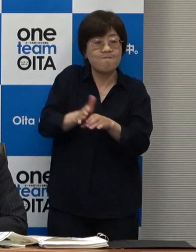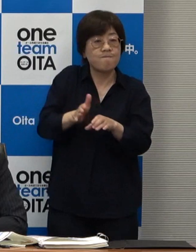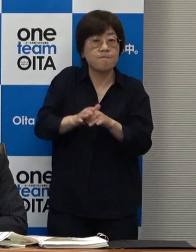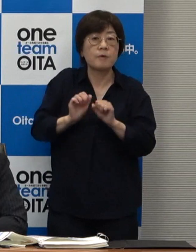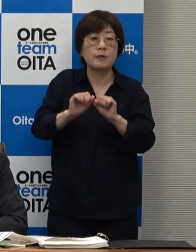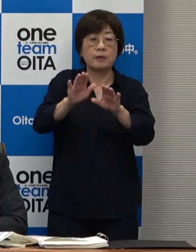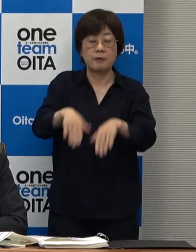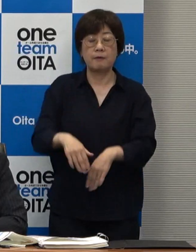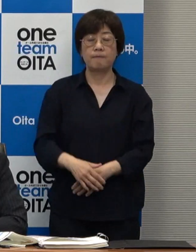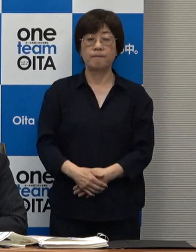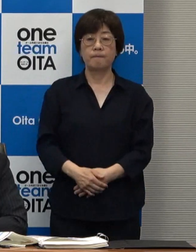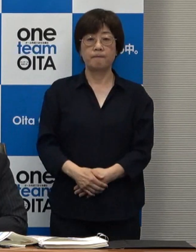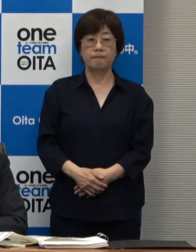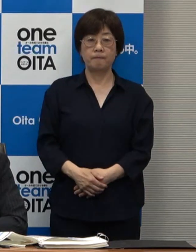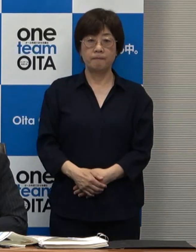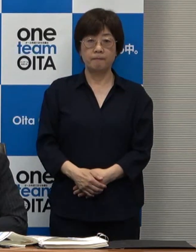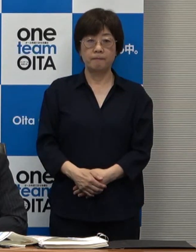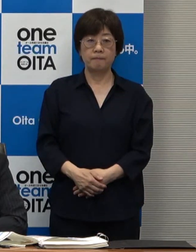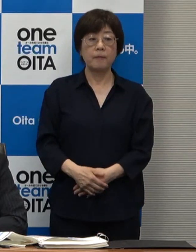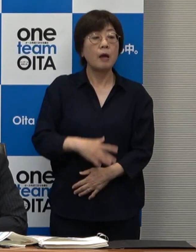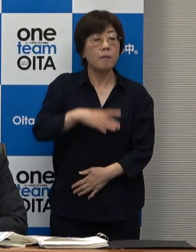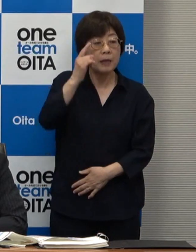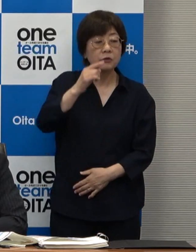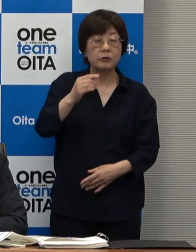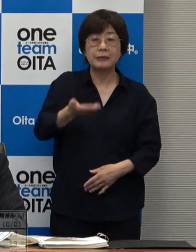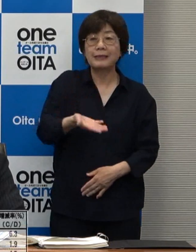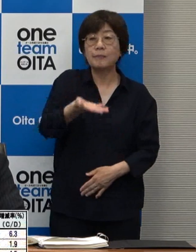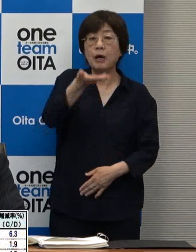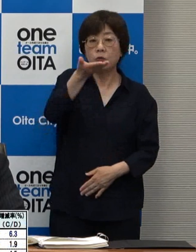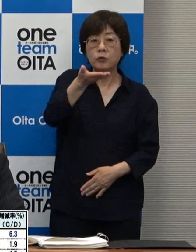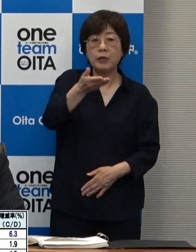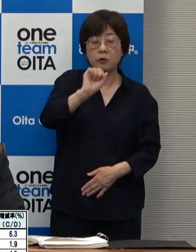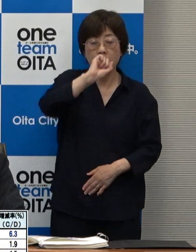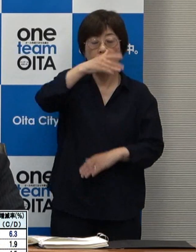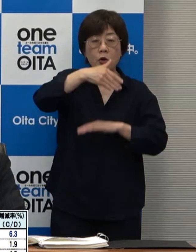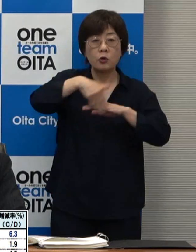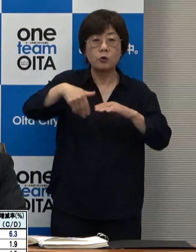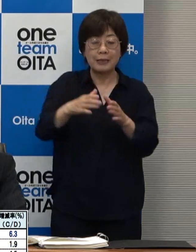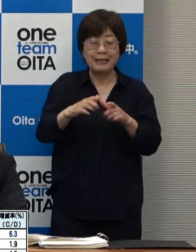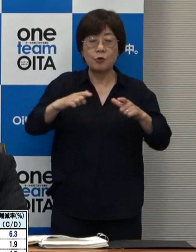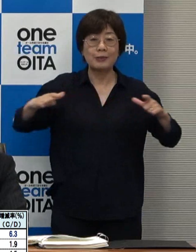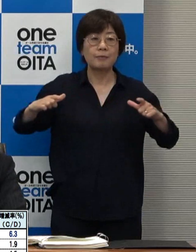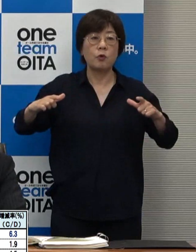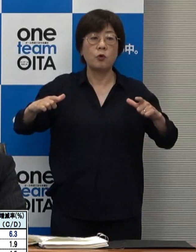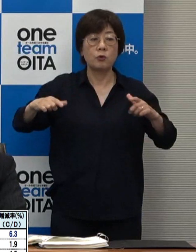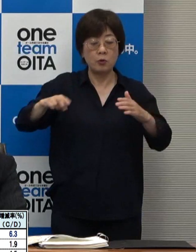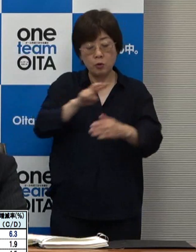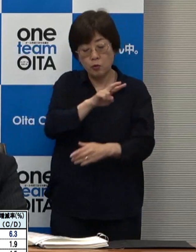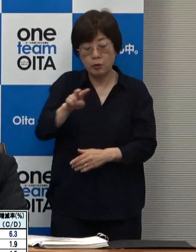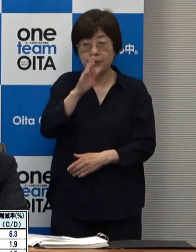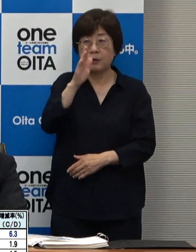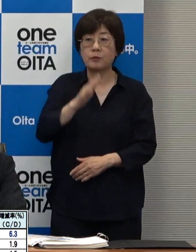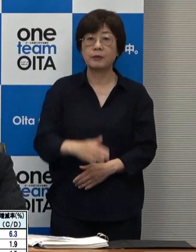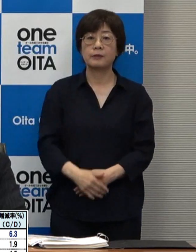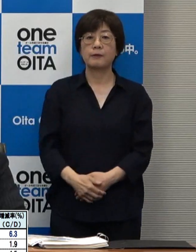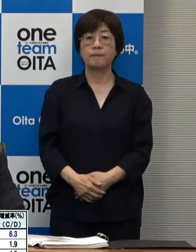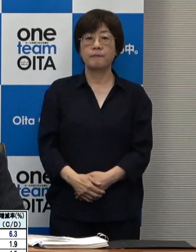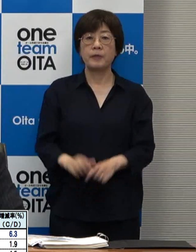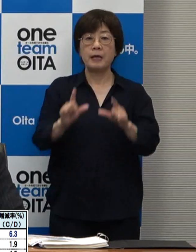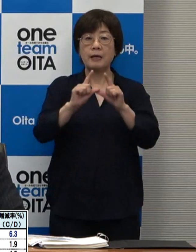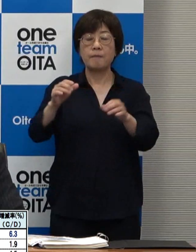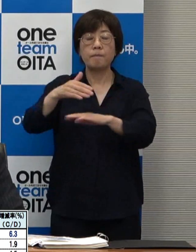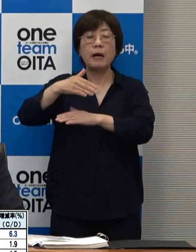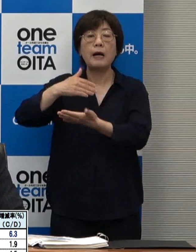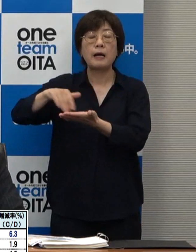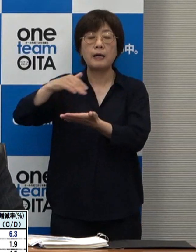。それでは上段一番上の予算規模等をご覧ください。一般会